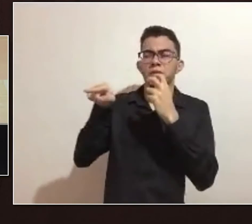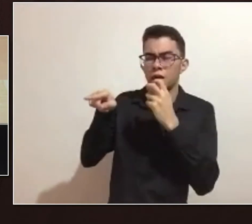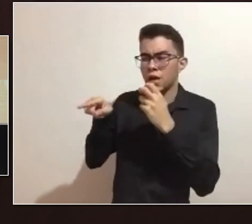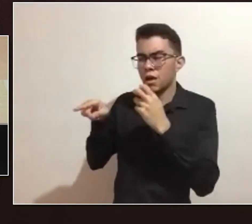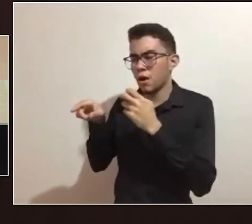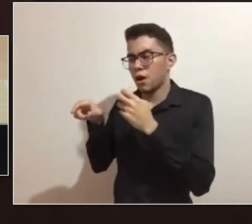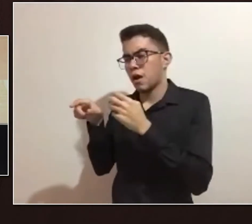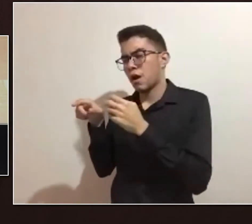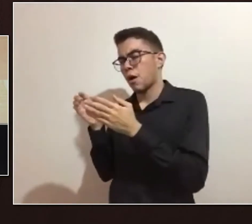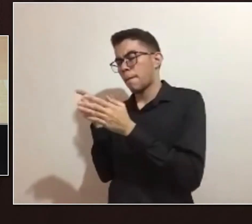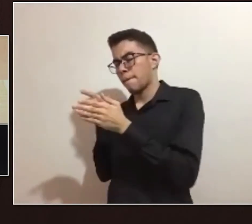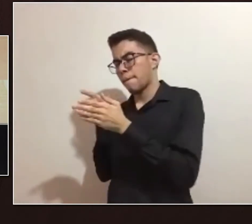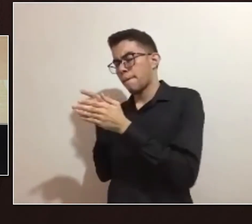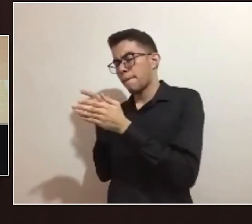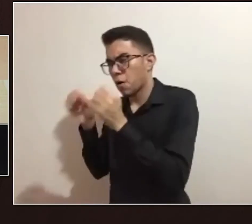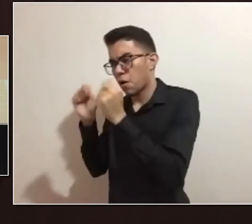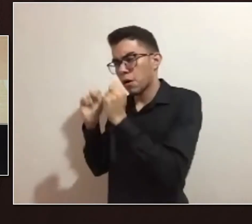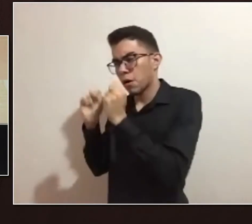Pode ou não pode?